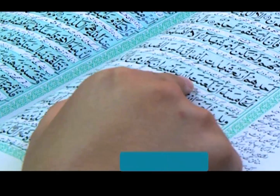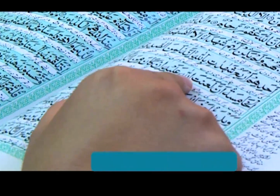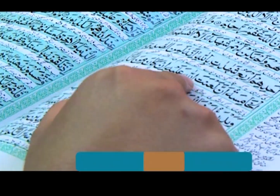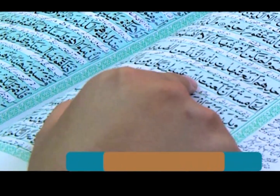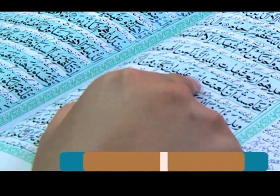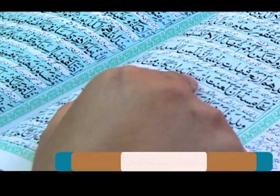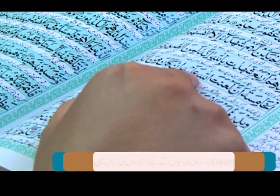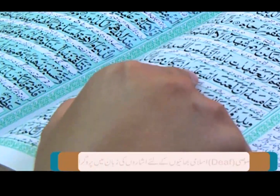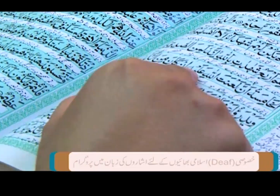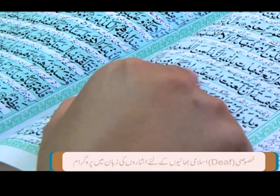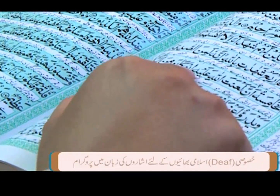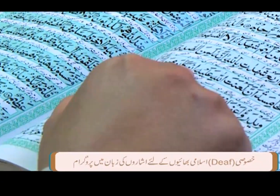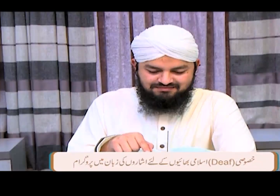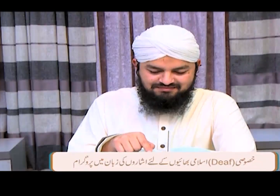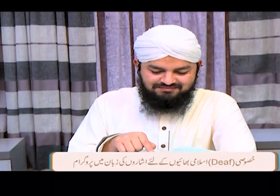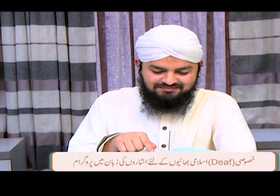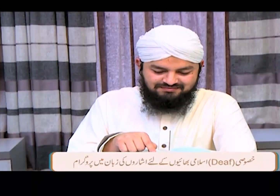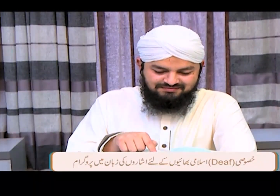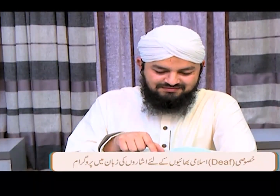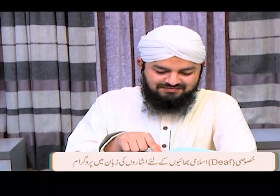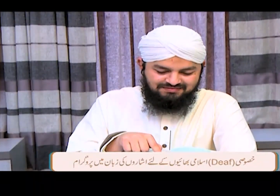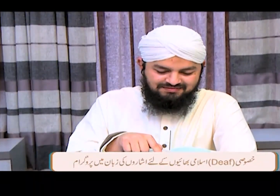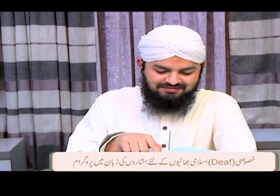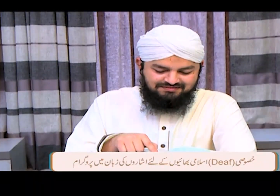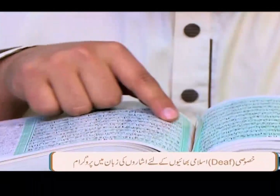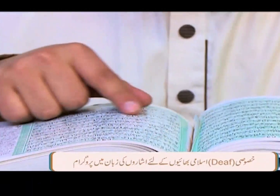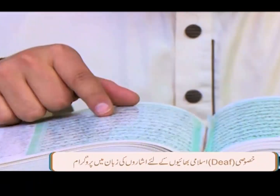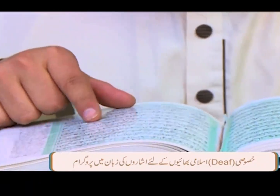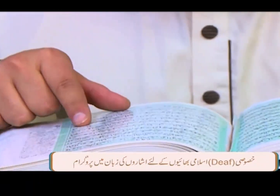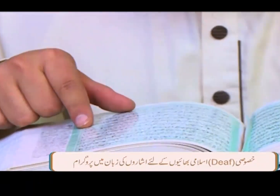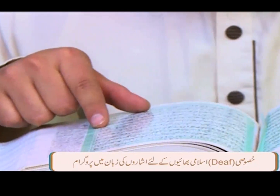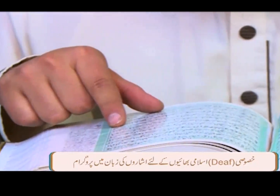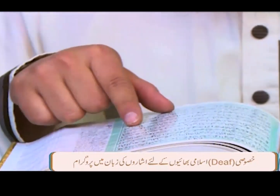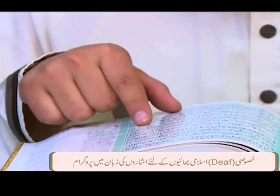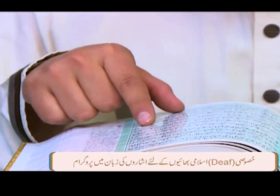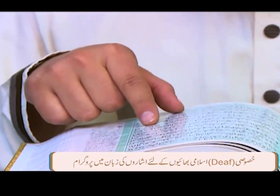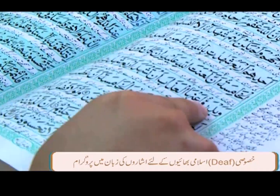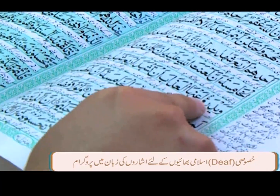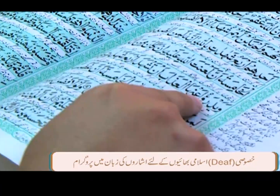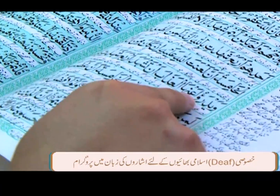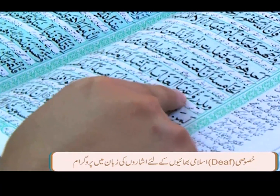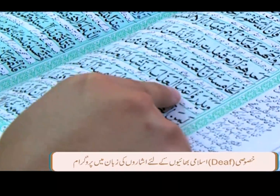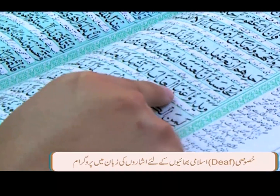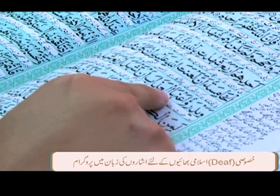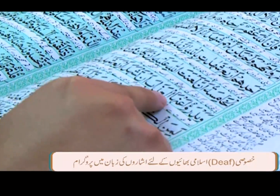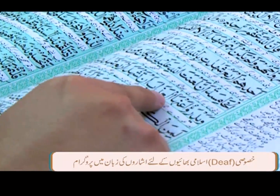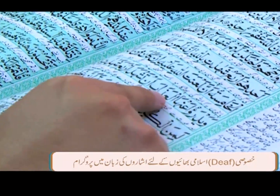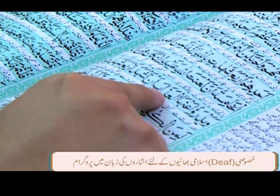ہر روز میں قرآن پڑھوں کاش